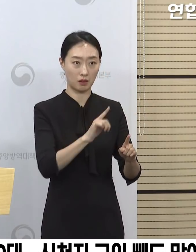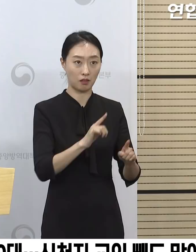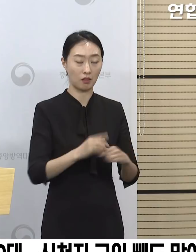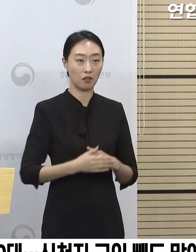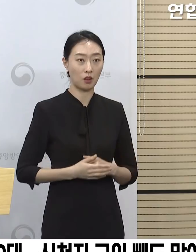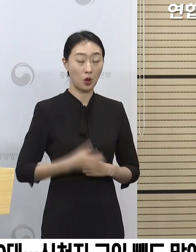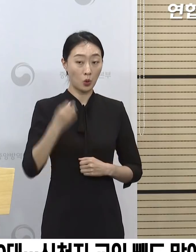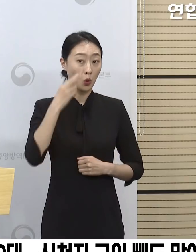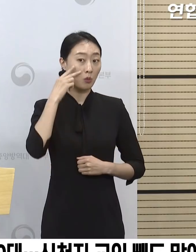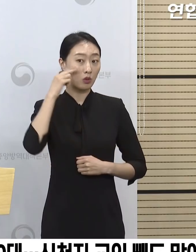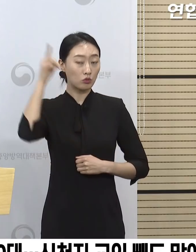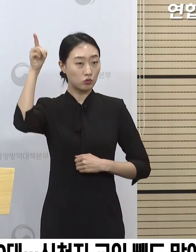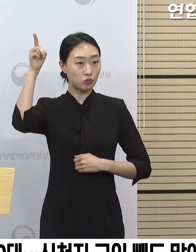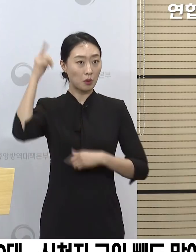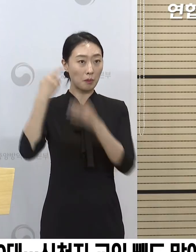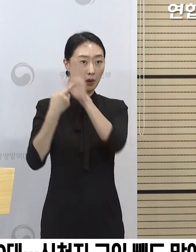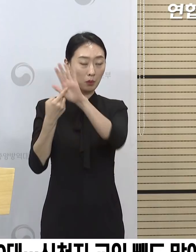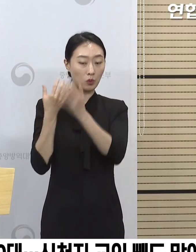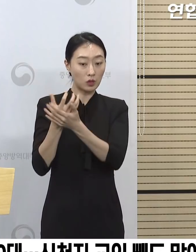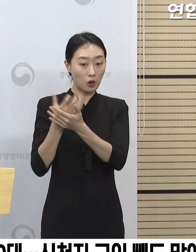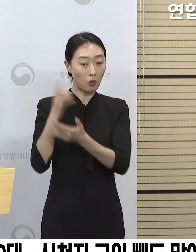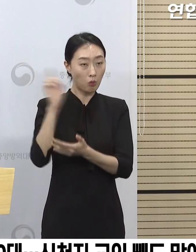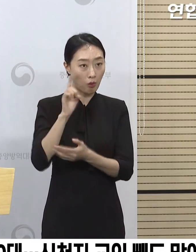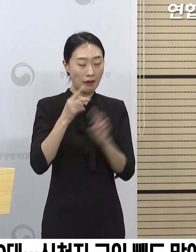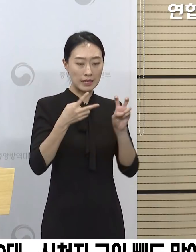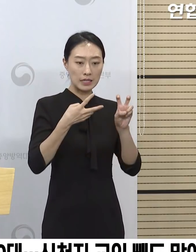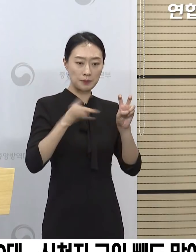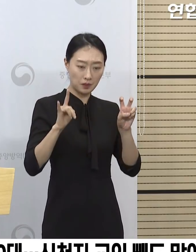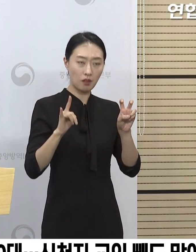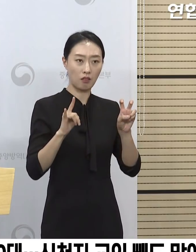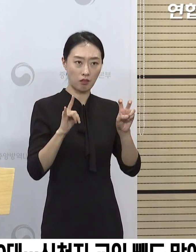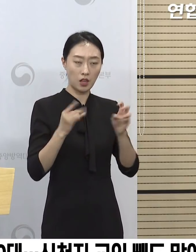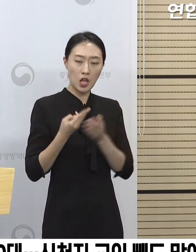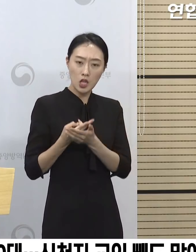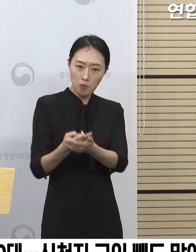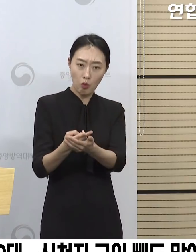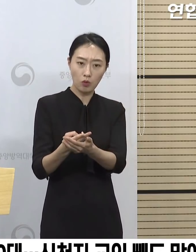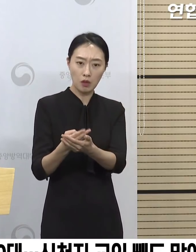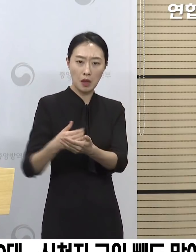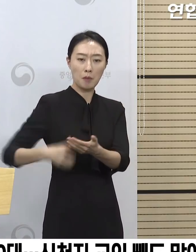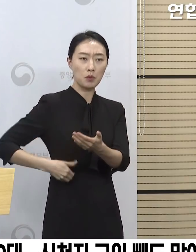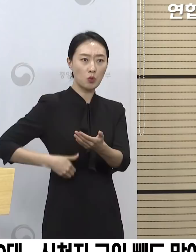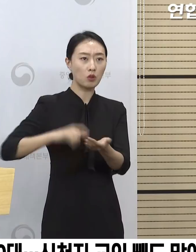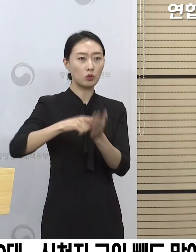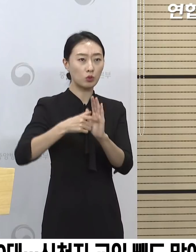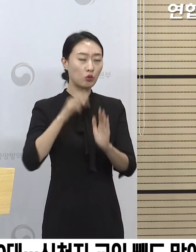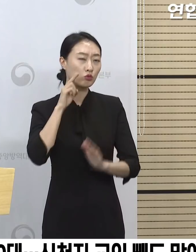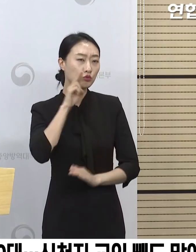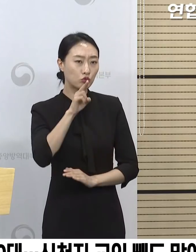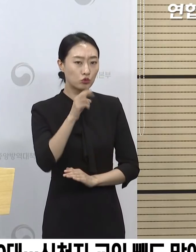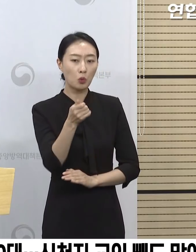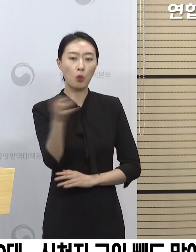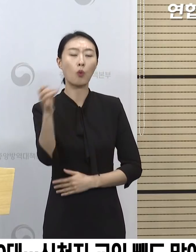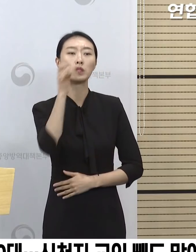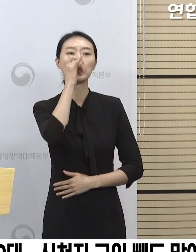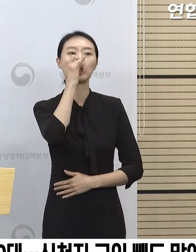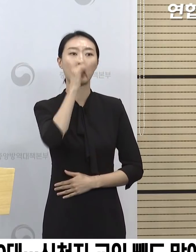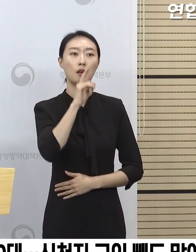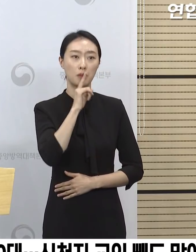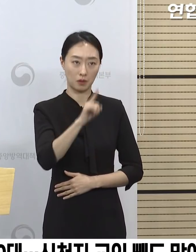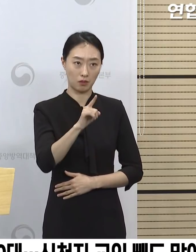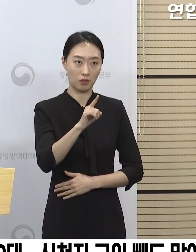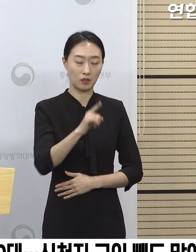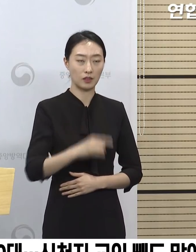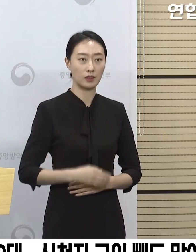또 미국에서 발표된 자료들도 20대도 입원이 필요할 정도의 중증이 상당히 있다. 라는 그런 그 경고들을